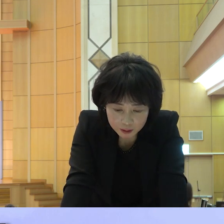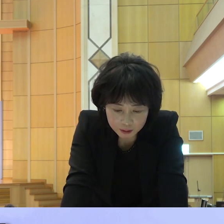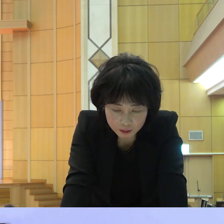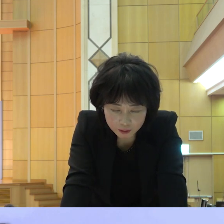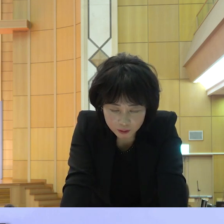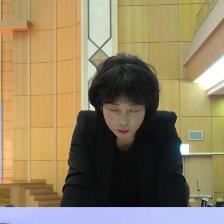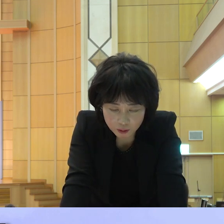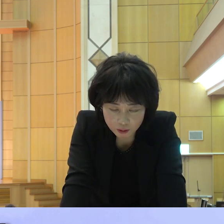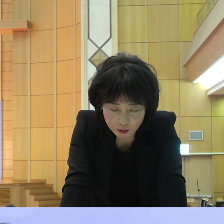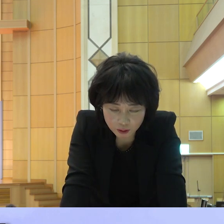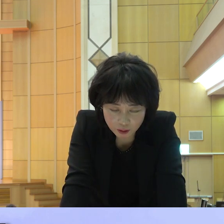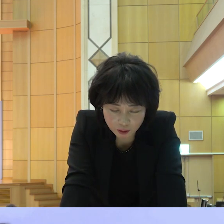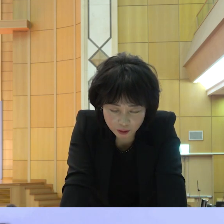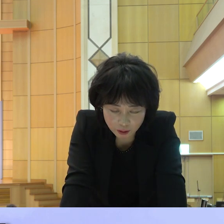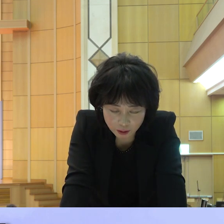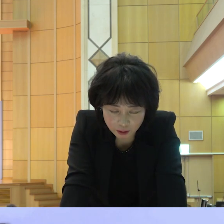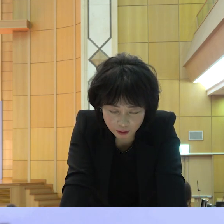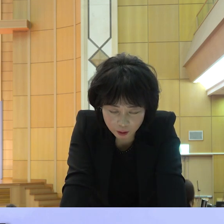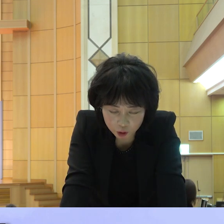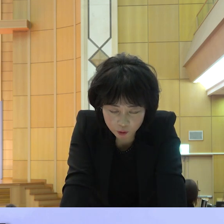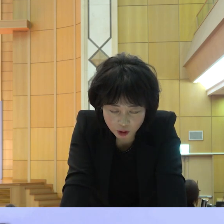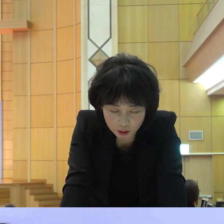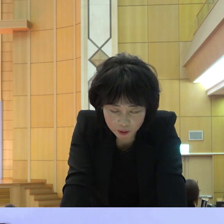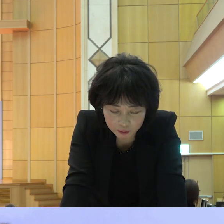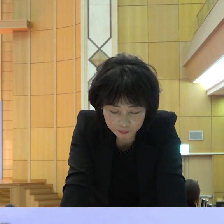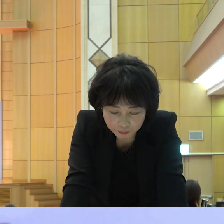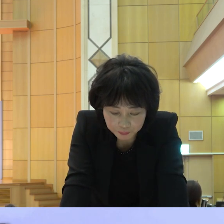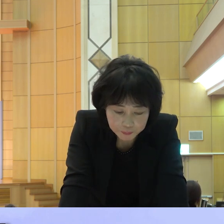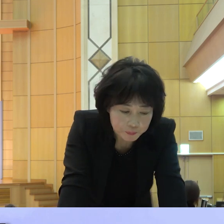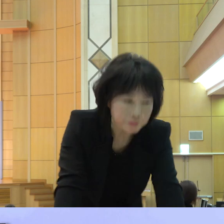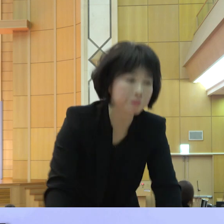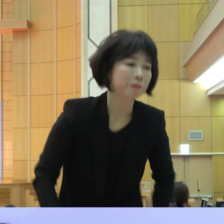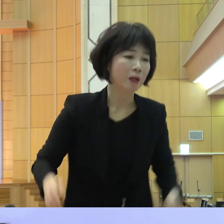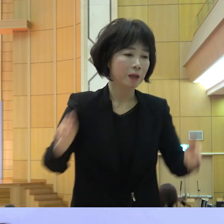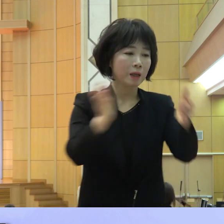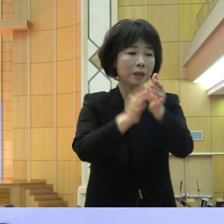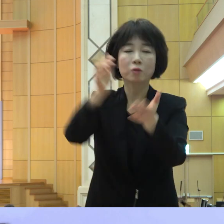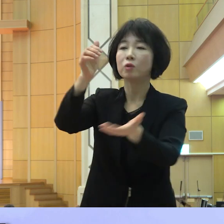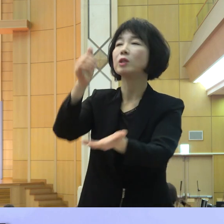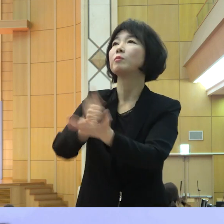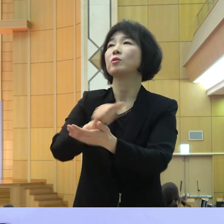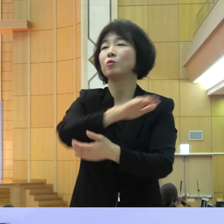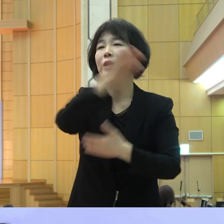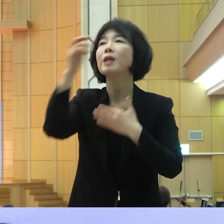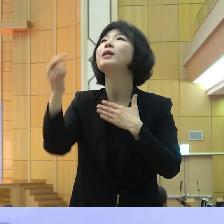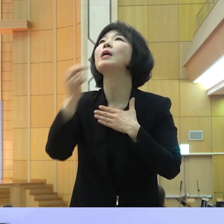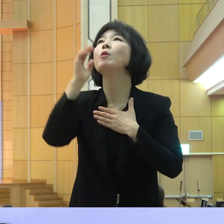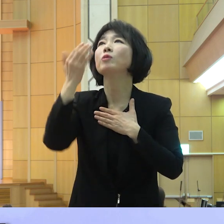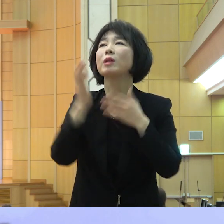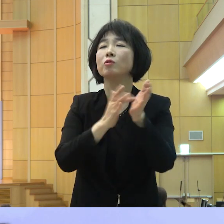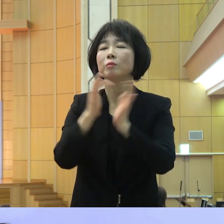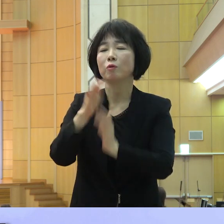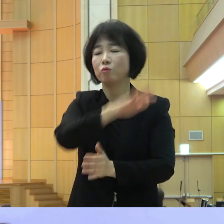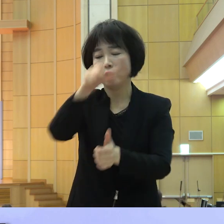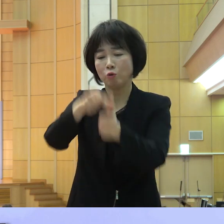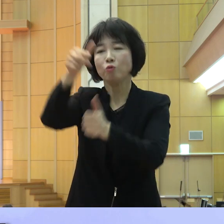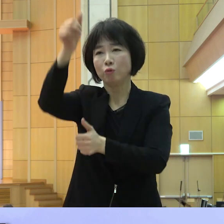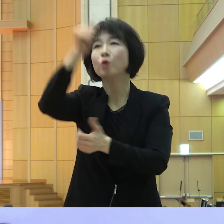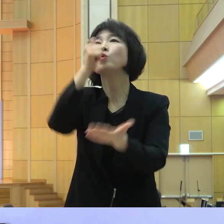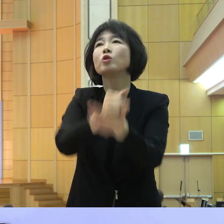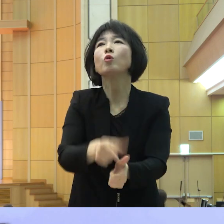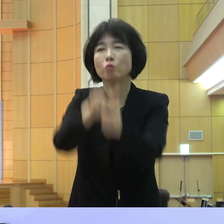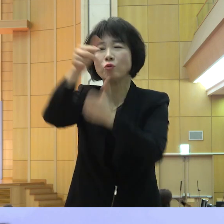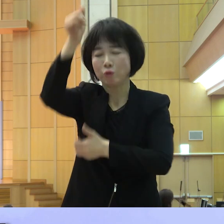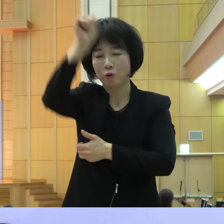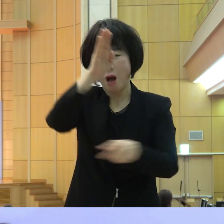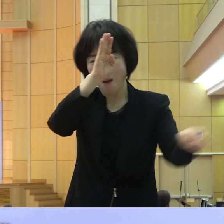감사드립니다. 오늘은 오병이어라고 제목으로 하나님의 말씀을 증거했습니다. 하나님 아버지, 오늘 이 말씀을 다 증거하지 못했을지라도 아버지